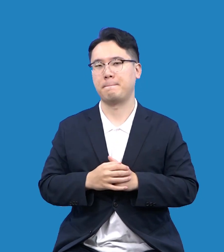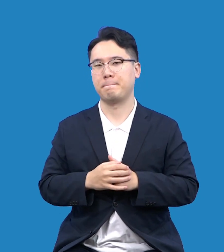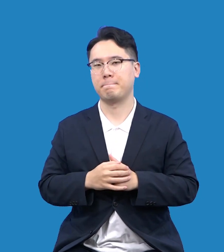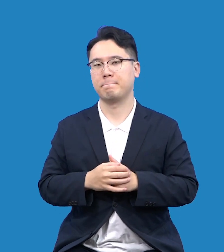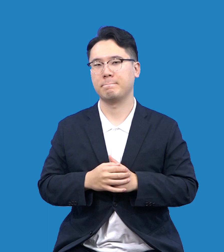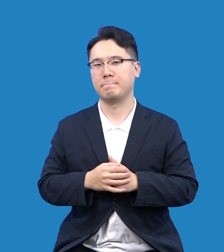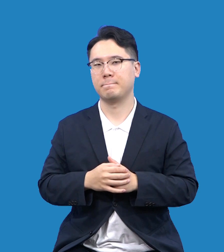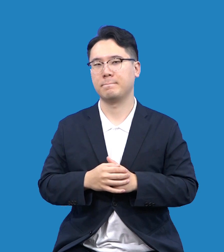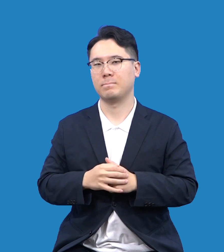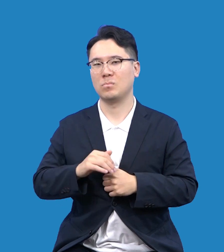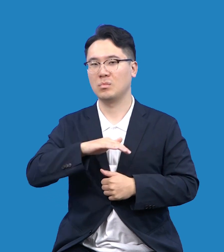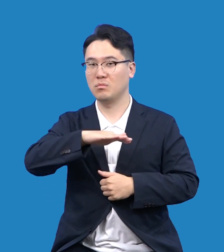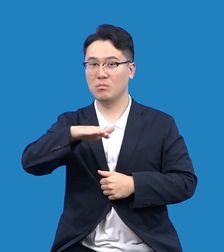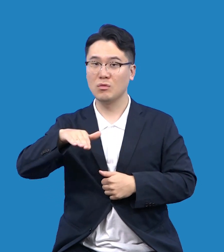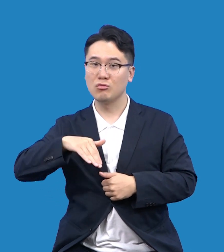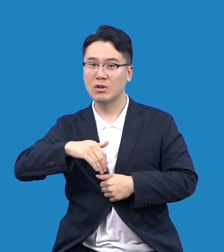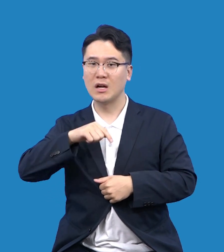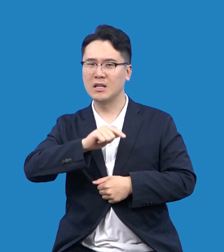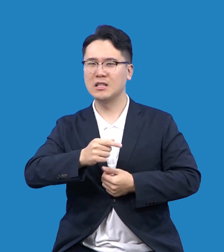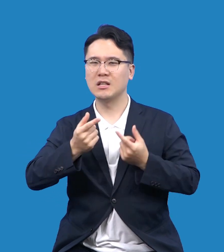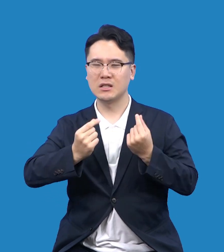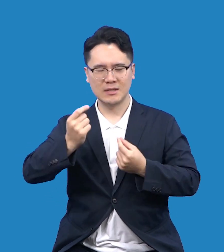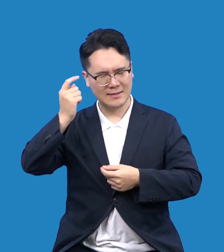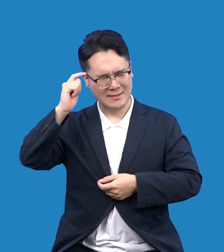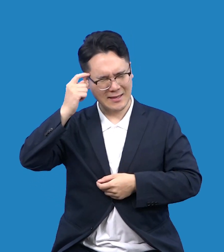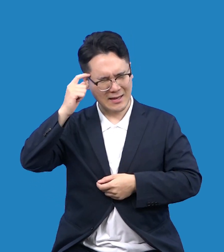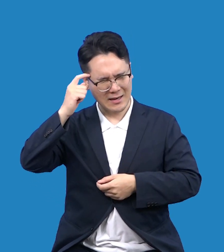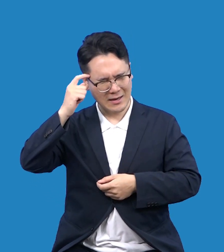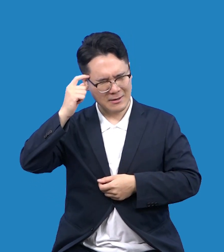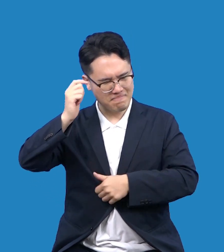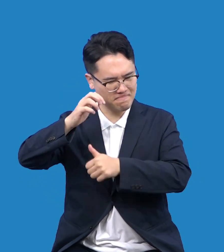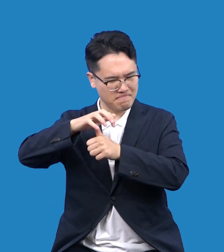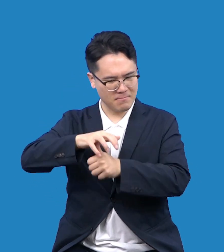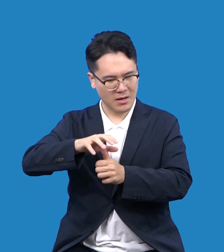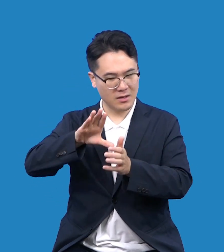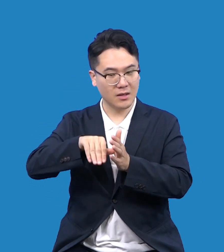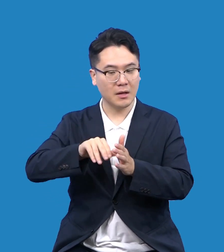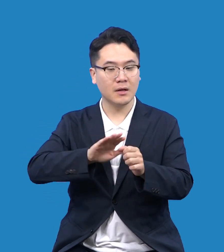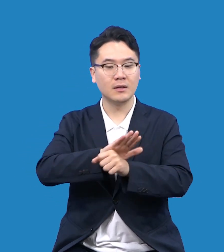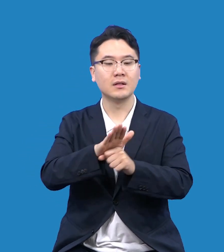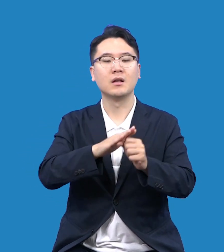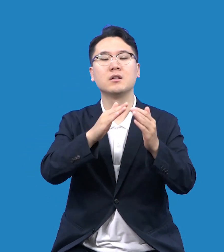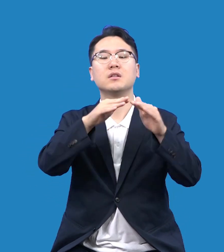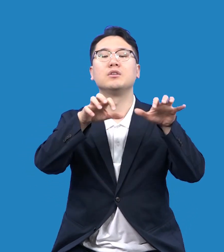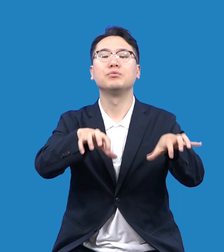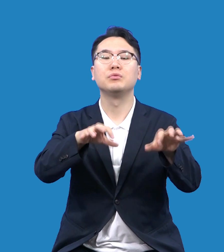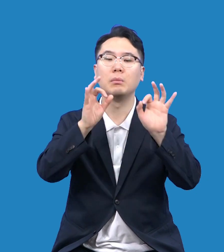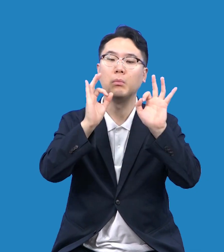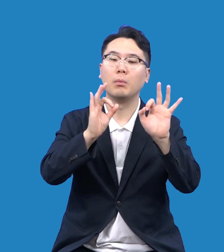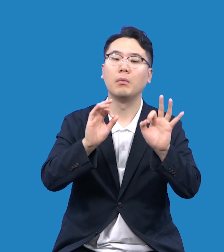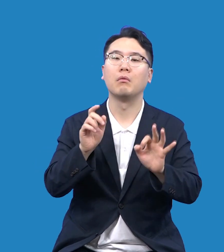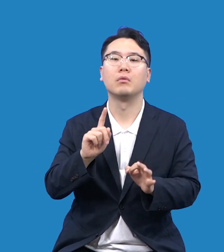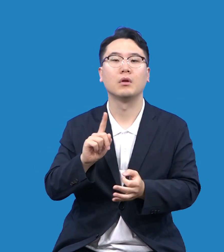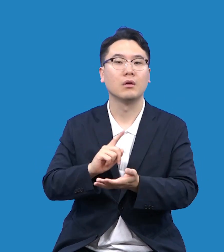우리가 이런 의식에 사로잡혔을 때 사랑하는 이웃들을 바라보세요. 어쩌면 갑자기 그들이 메뚜기처럼